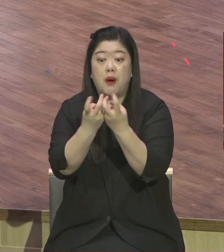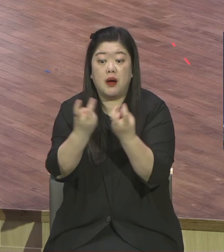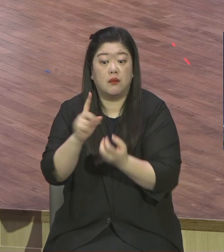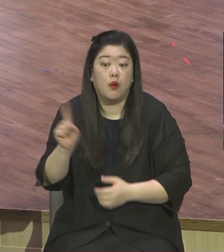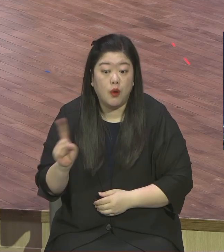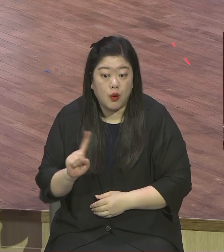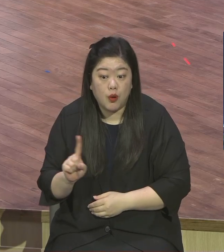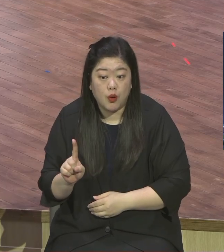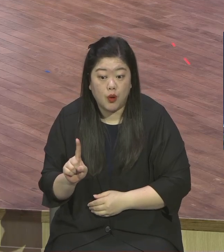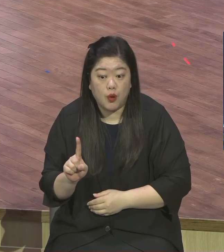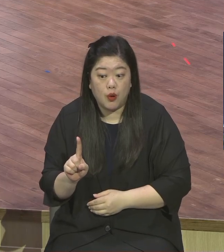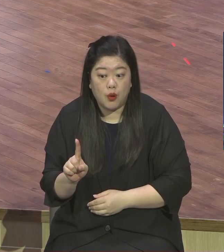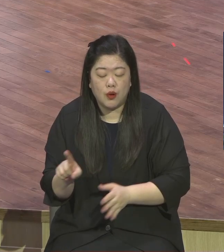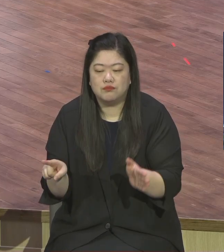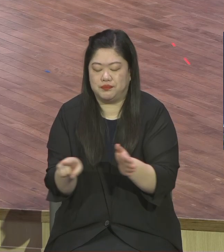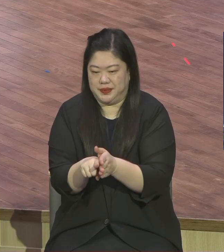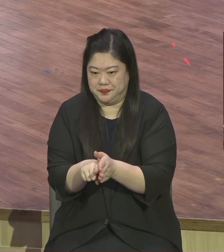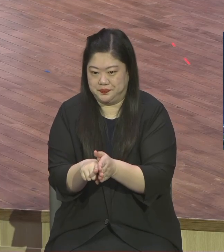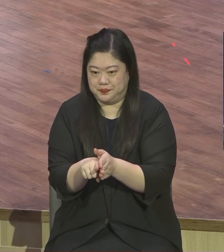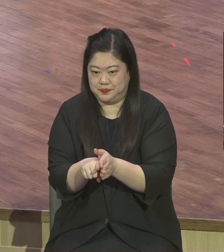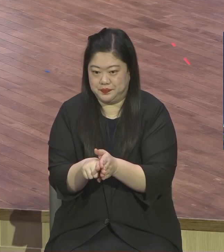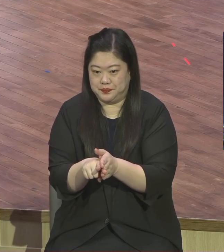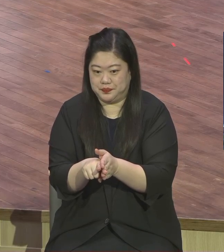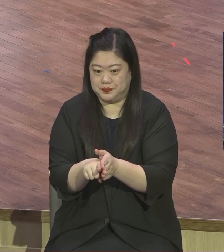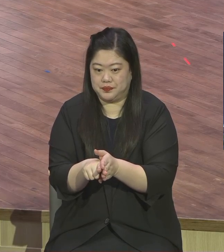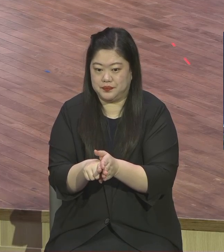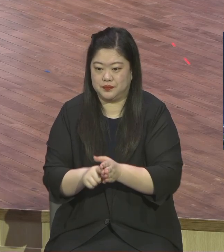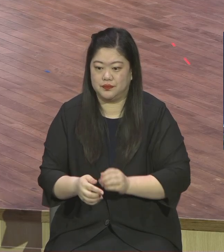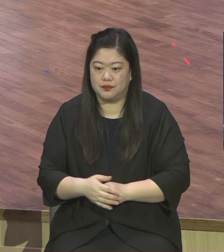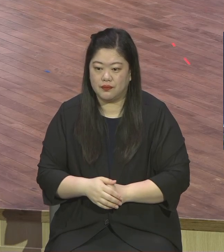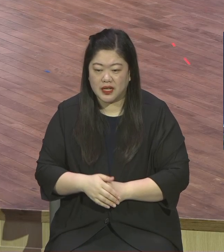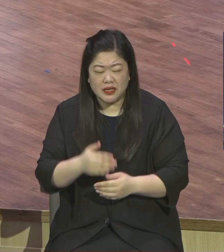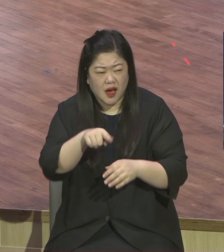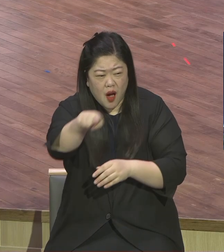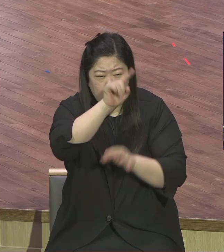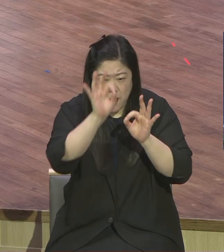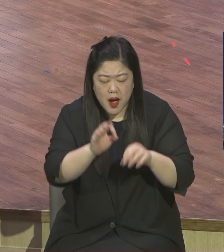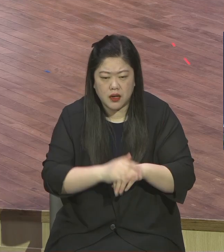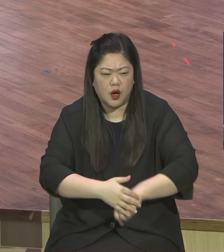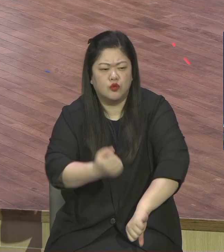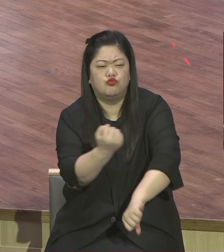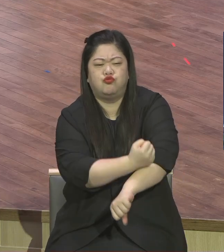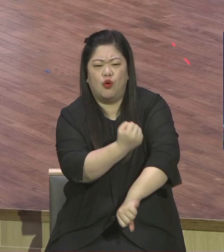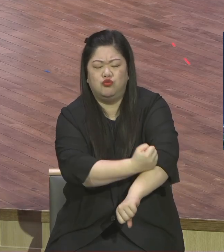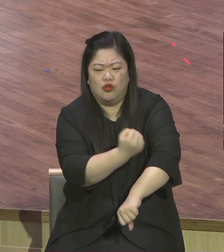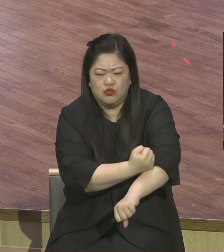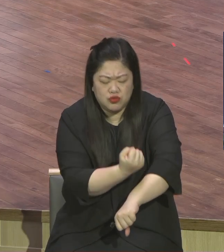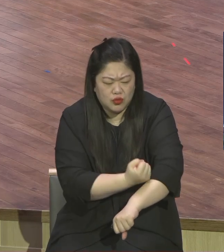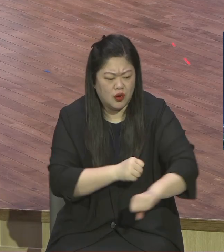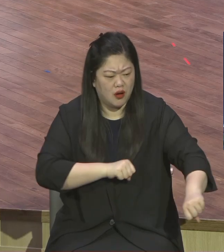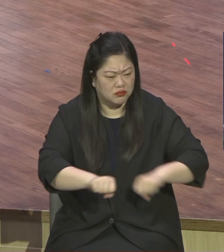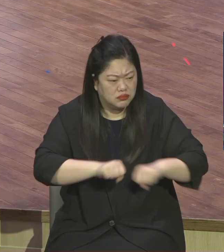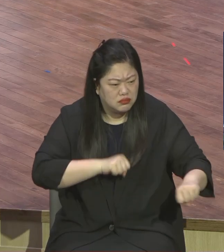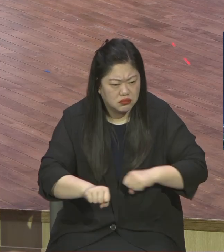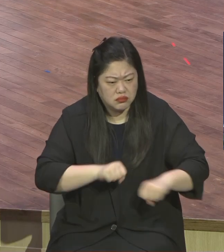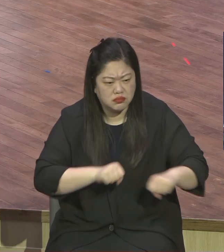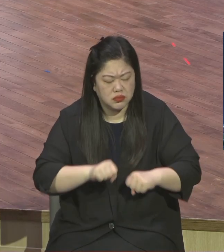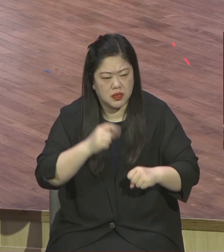우리는 전부 다 포인트가 전부 행위에 있잖아요. 믿음으로 구원받는 겁니다. 이것이